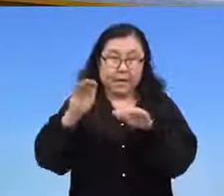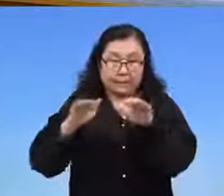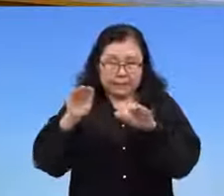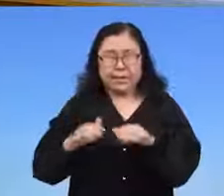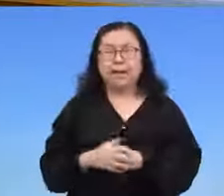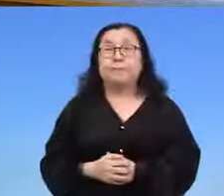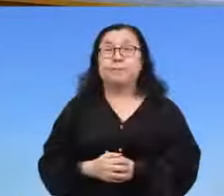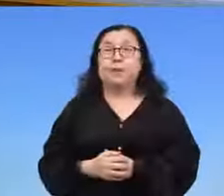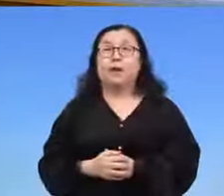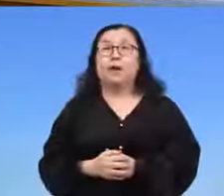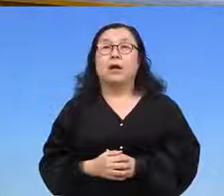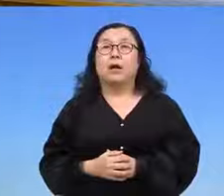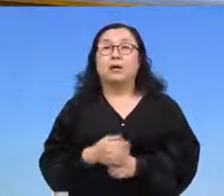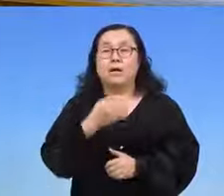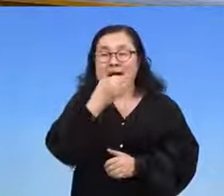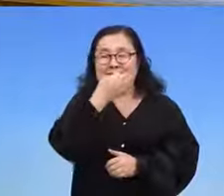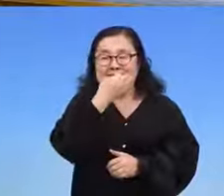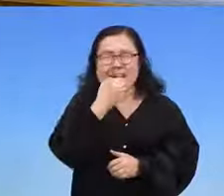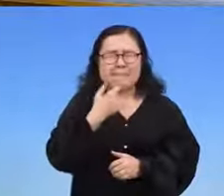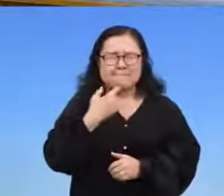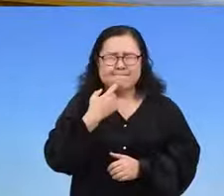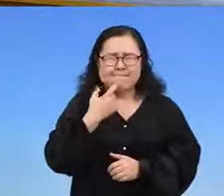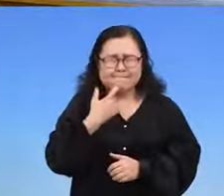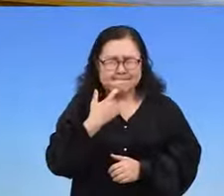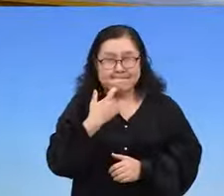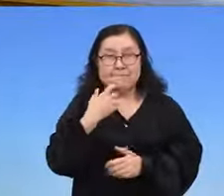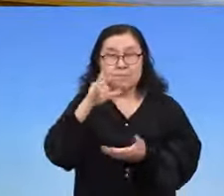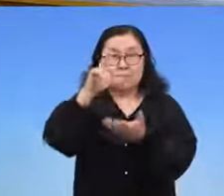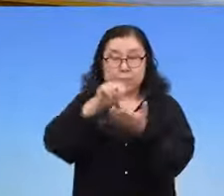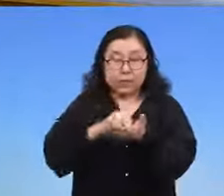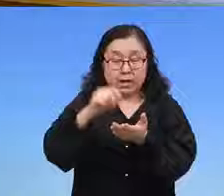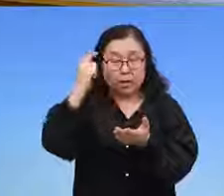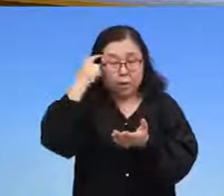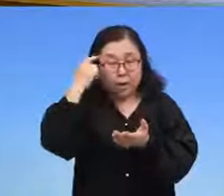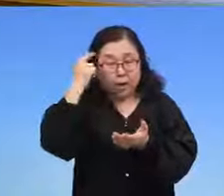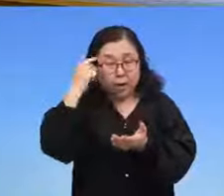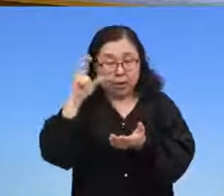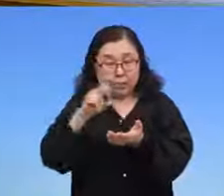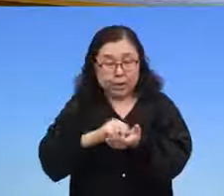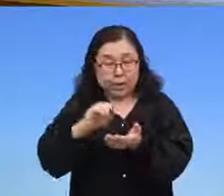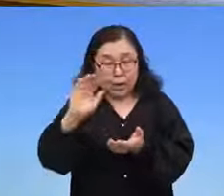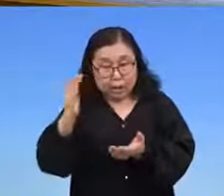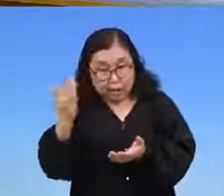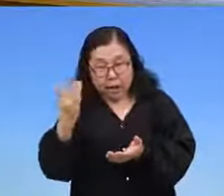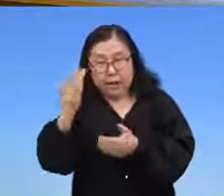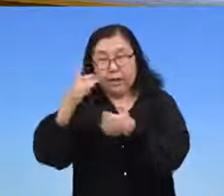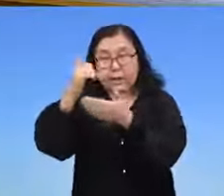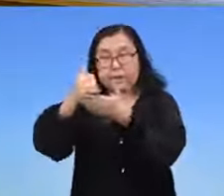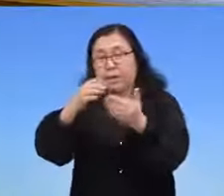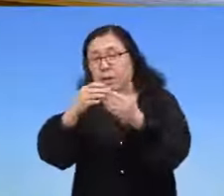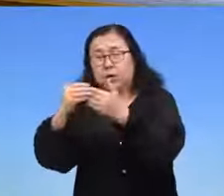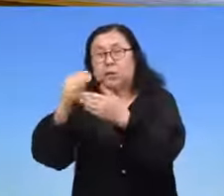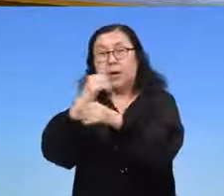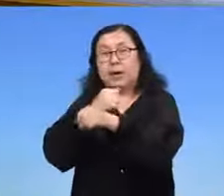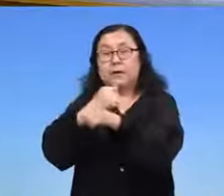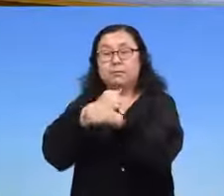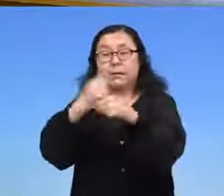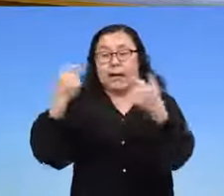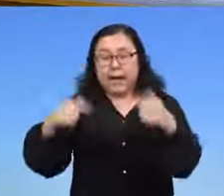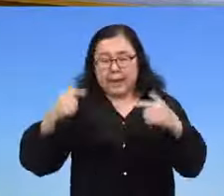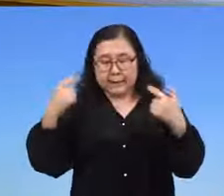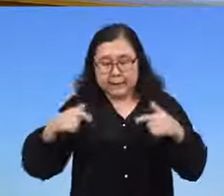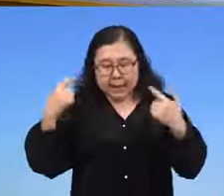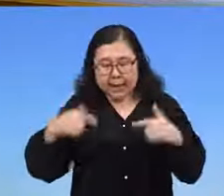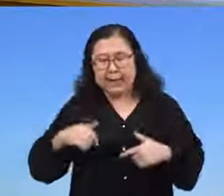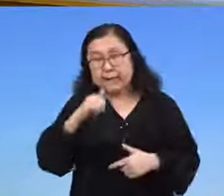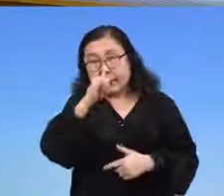해보았습니다. 이 탐욕과 집착의 문제가 왜 문제가 됩니까? 하나님의 인도하시면요 늘